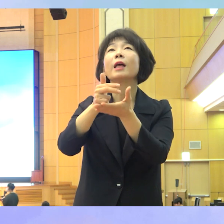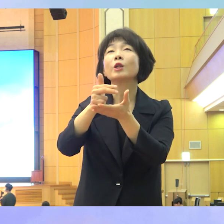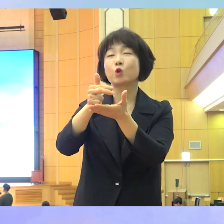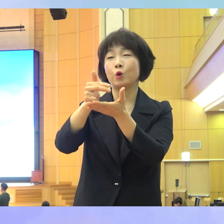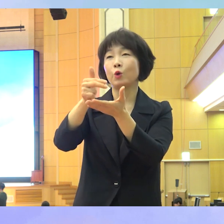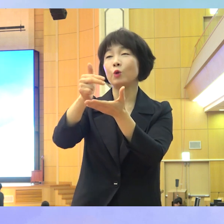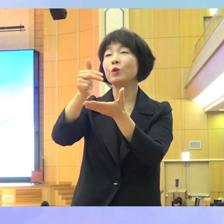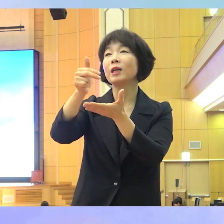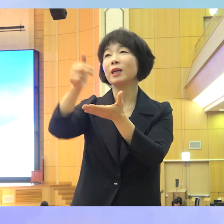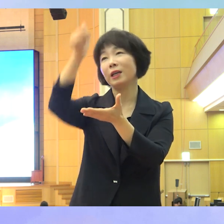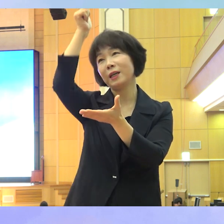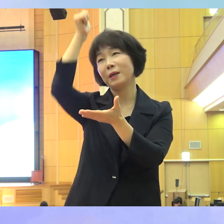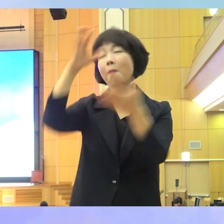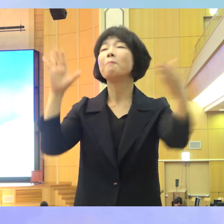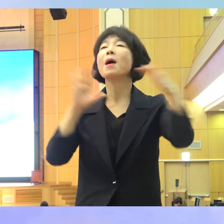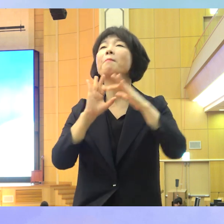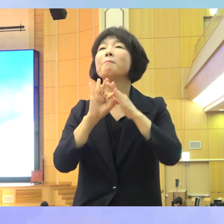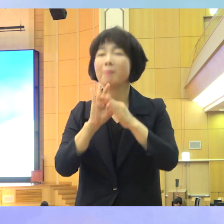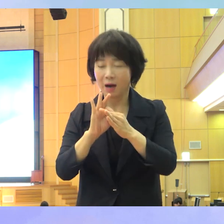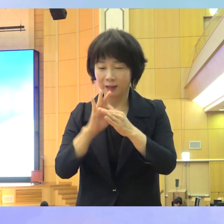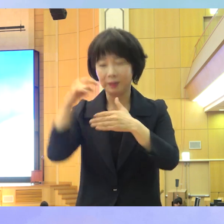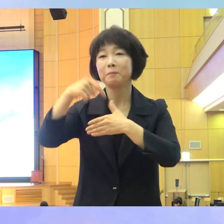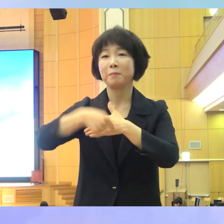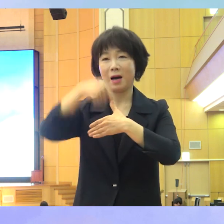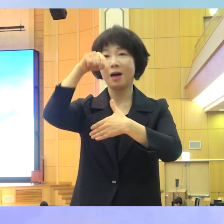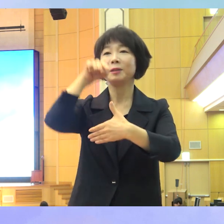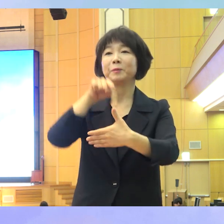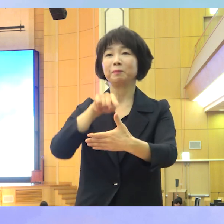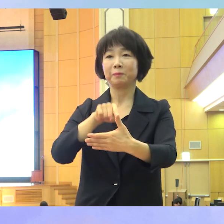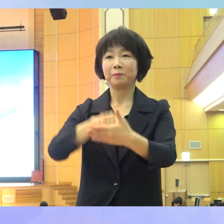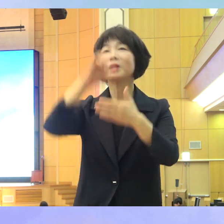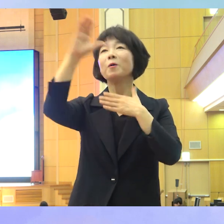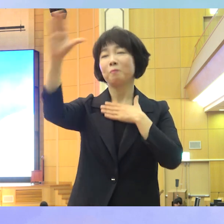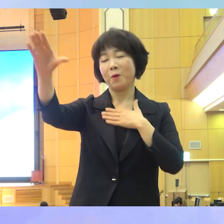이겨내신 주님의 마음